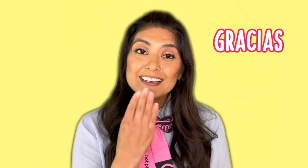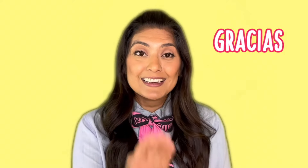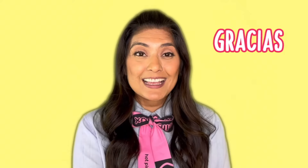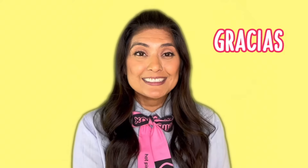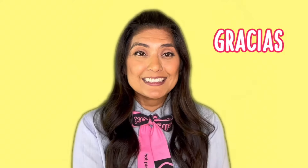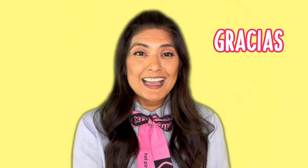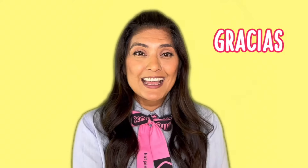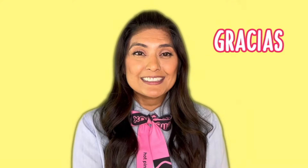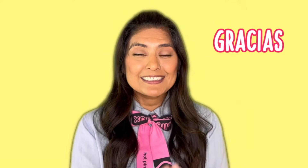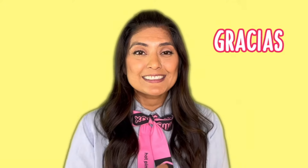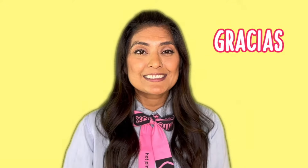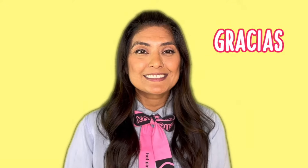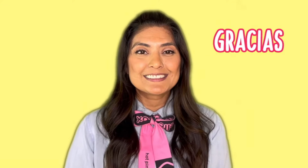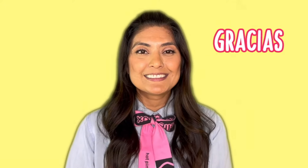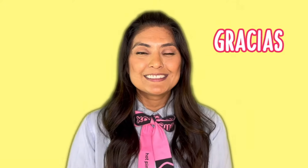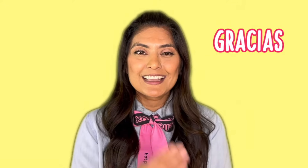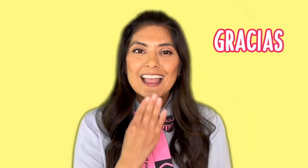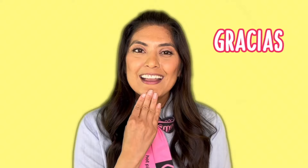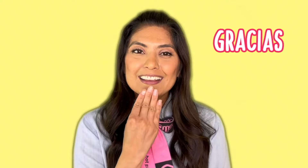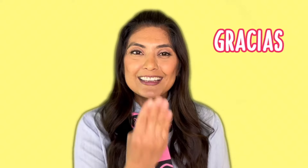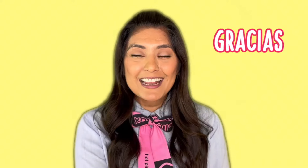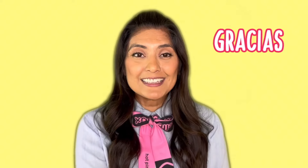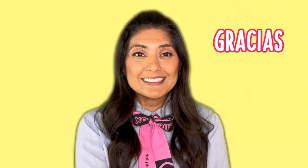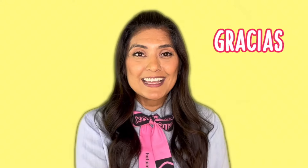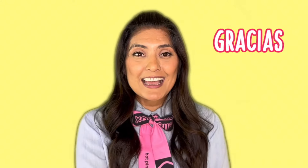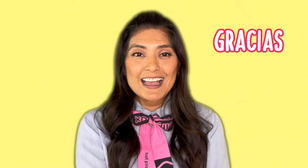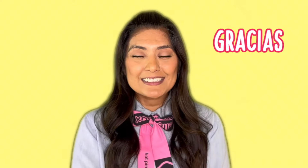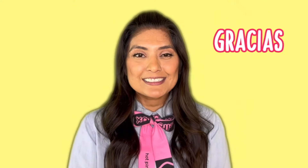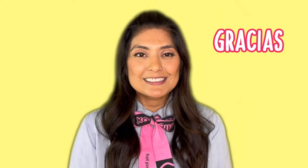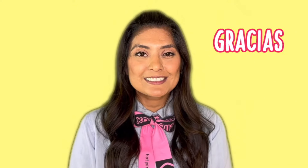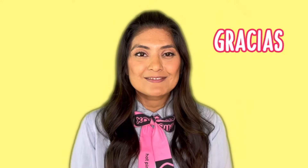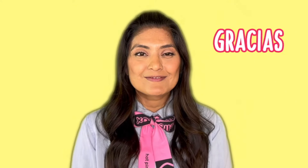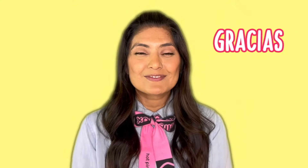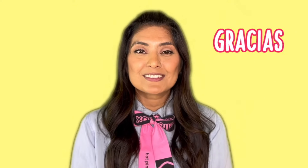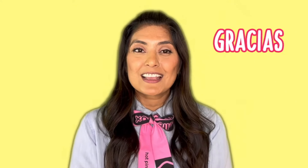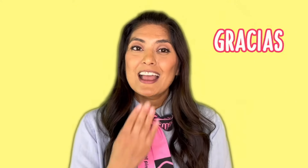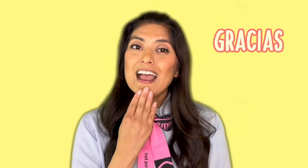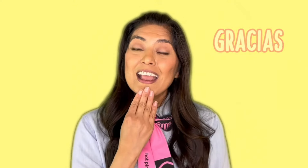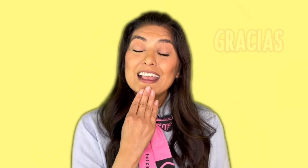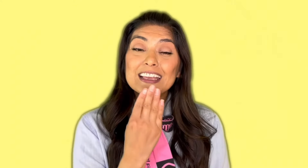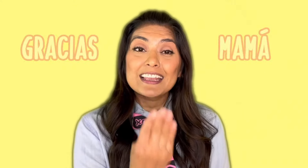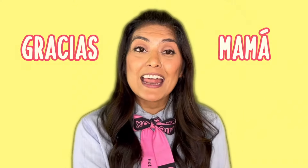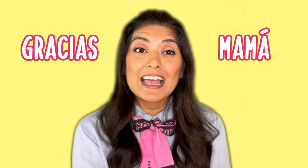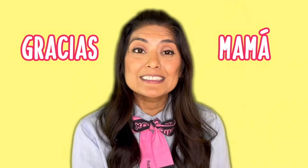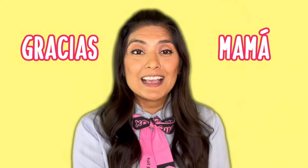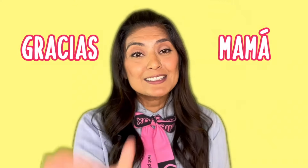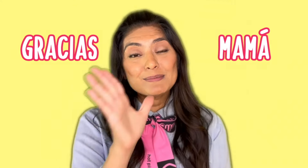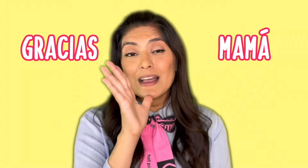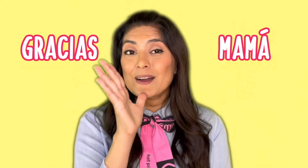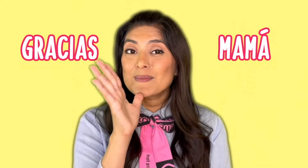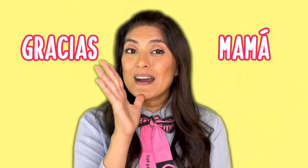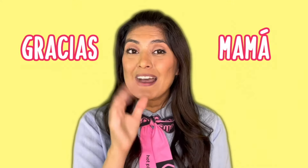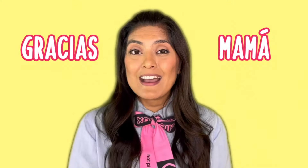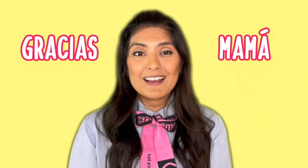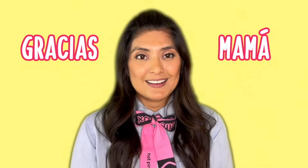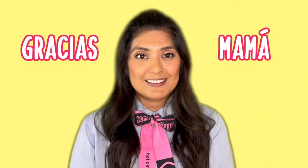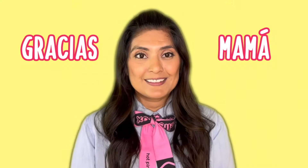Gracias. Gracias. Gracias, mamá.